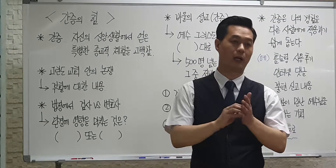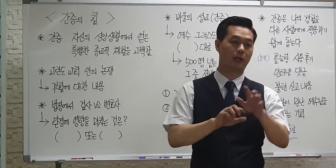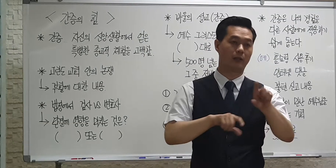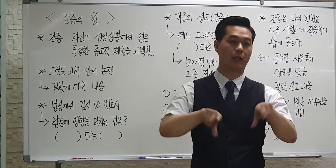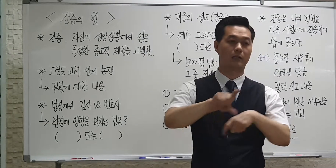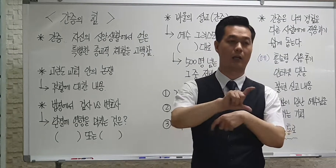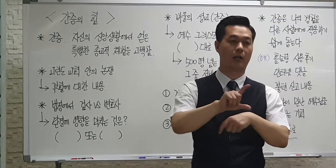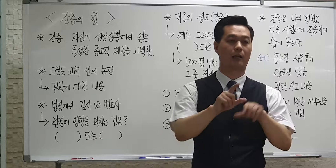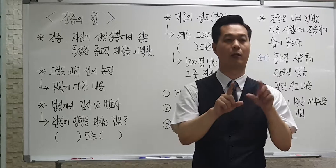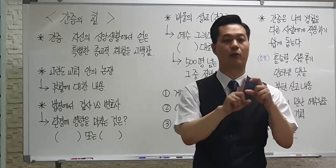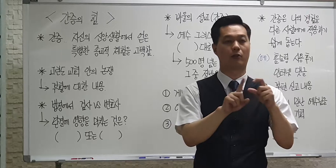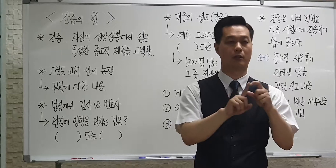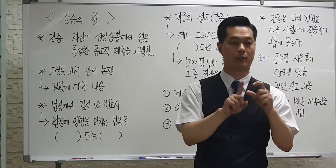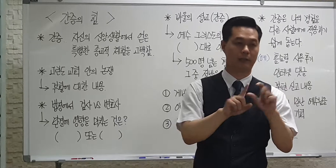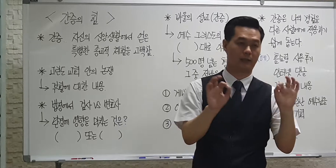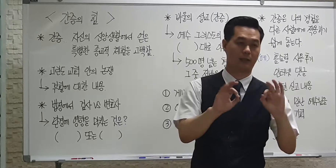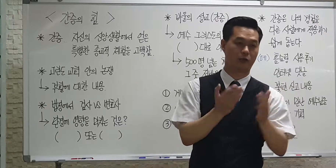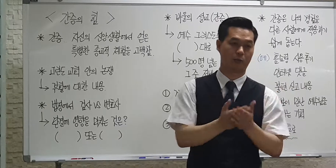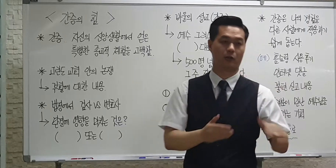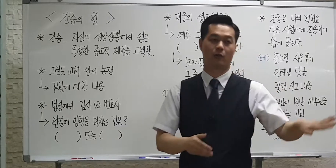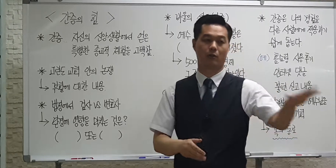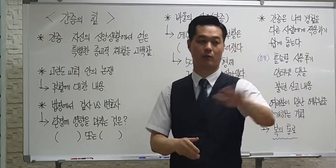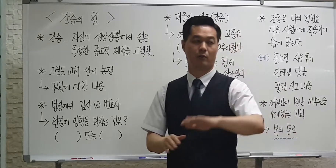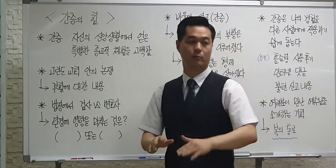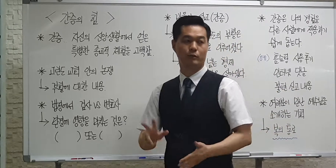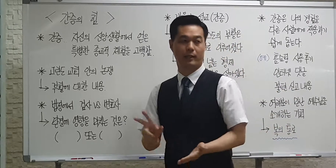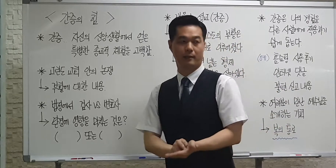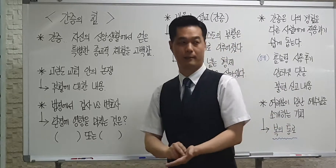적당한 대체 단어를 찾아주십시오. 문제.